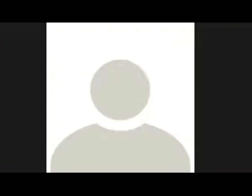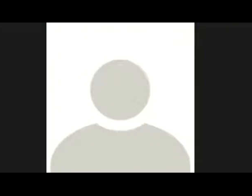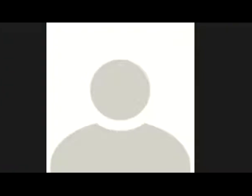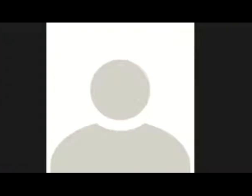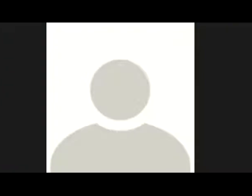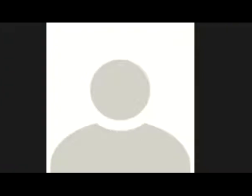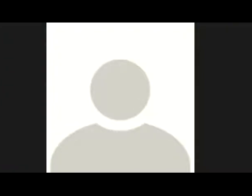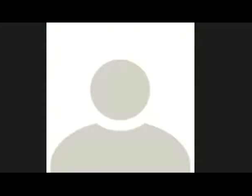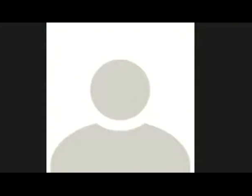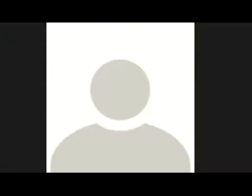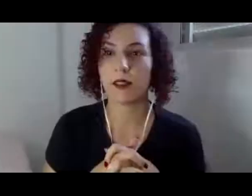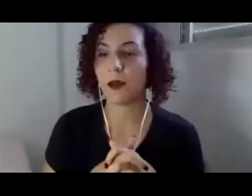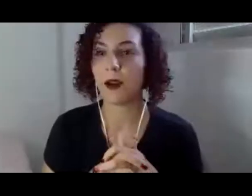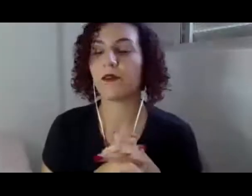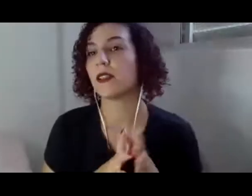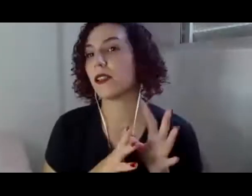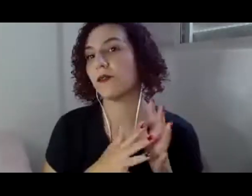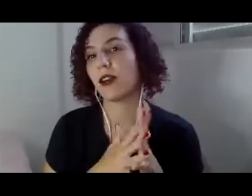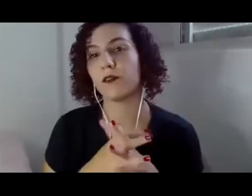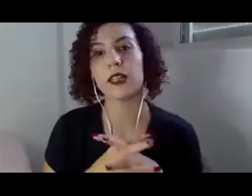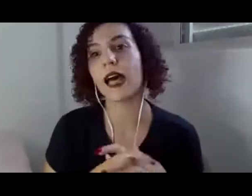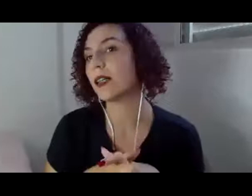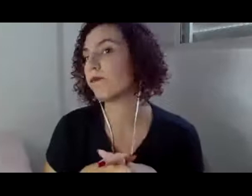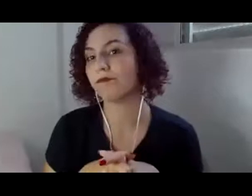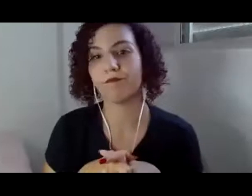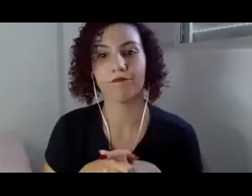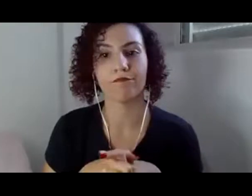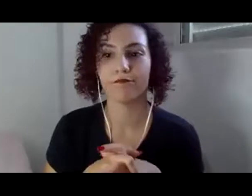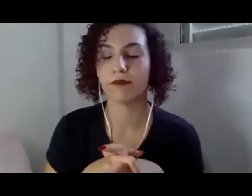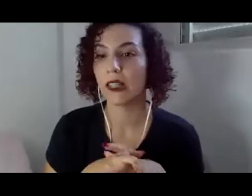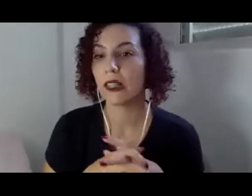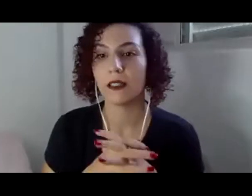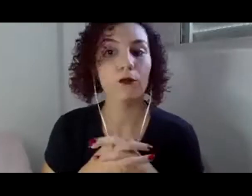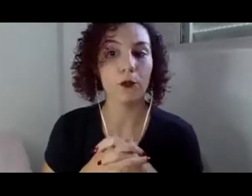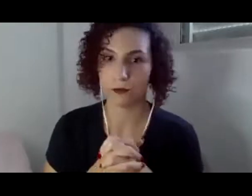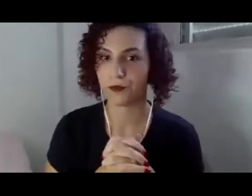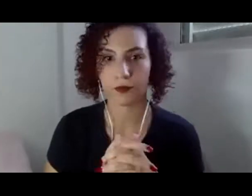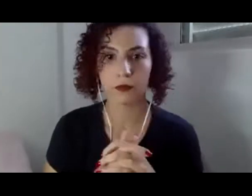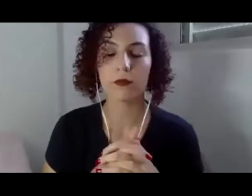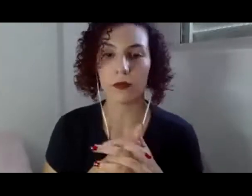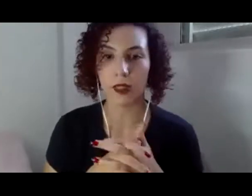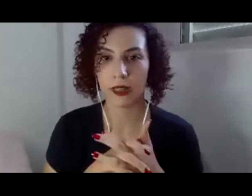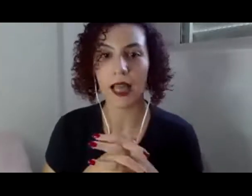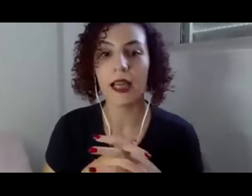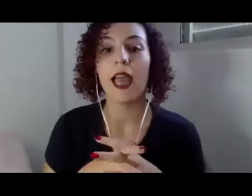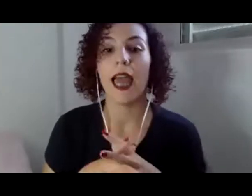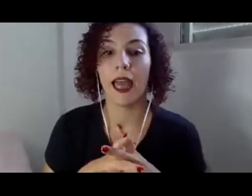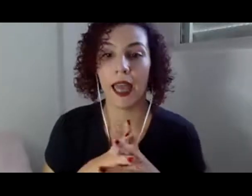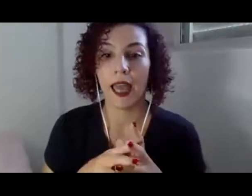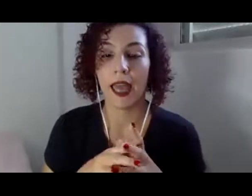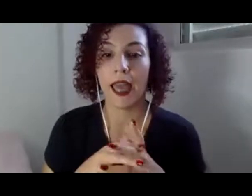assim, Tabata, você vai para a França, você vai conversar? Não vou. Tá?